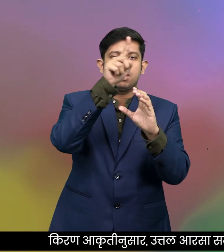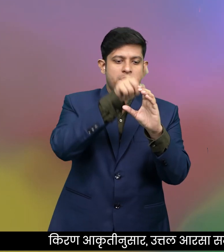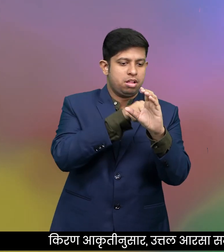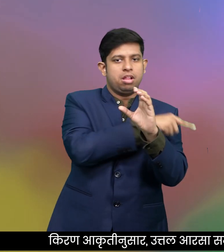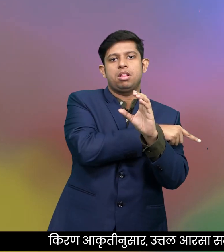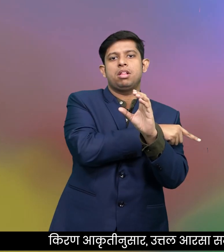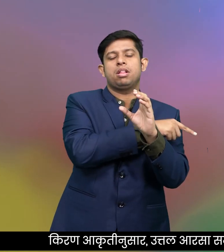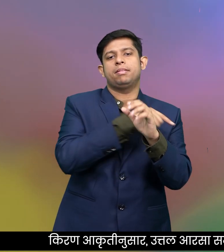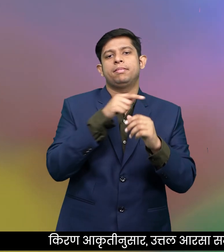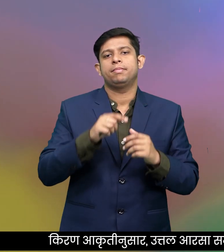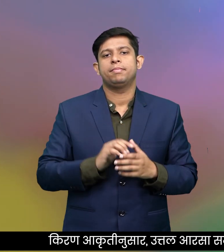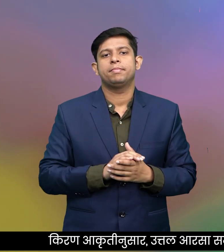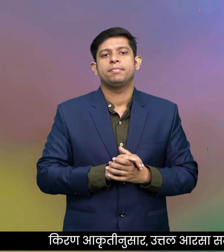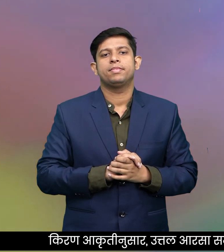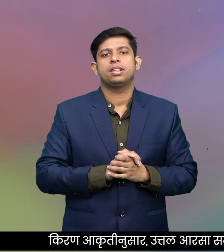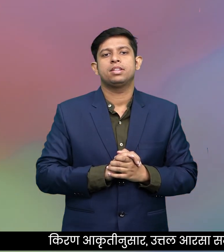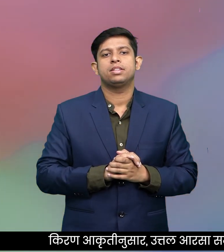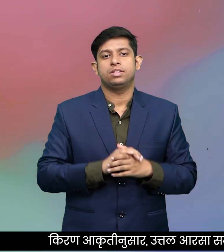rays.